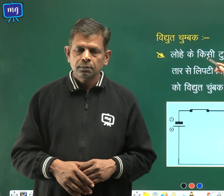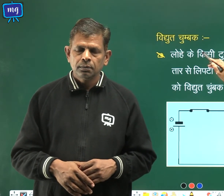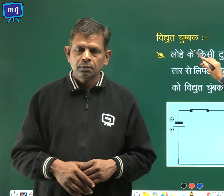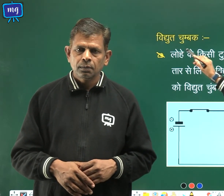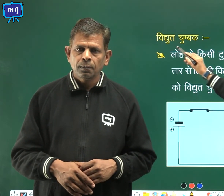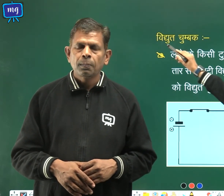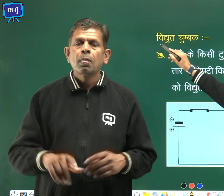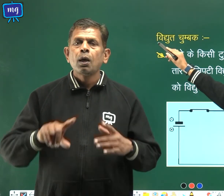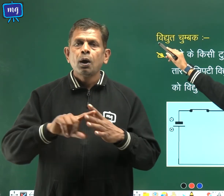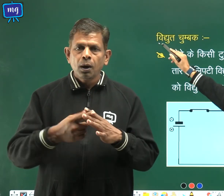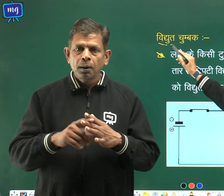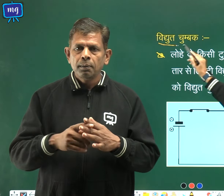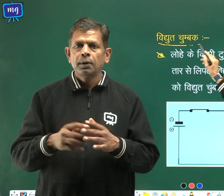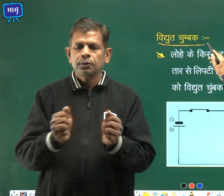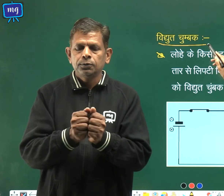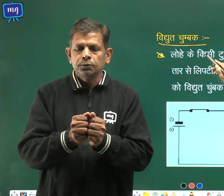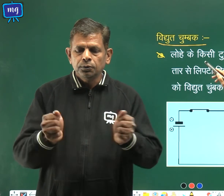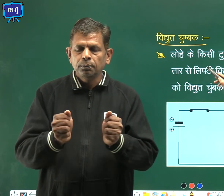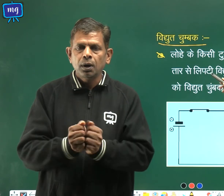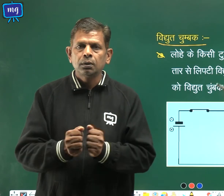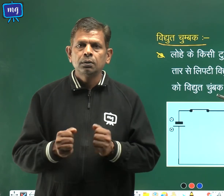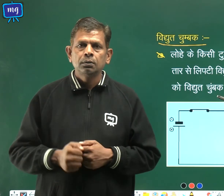विद्युत चुंबक